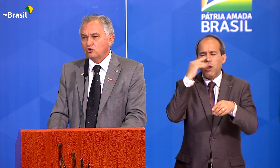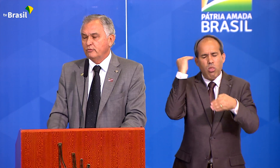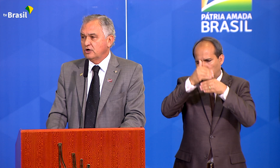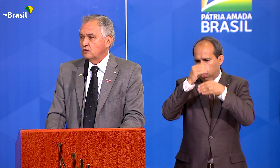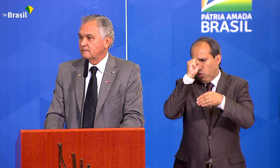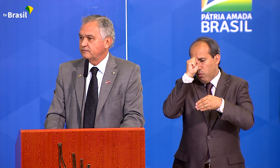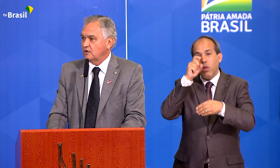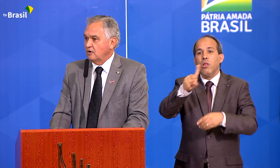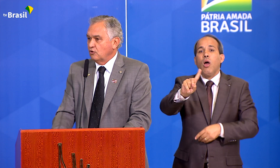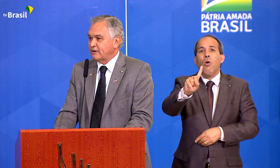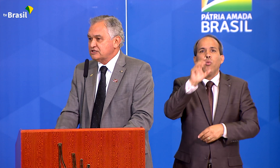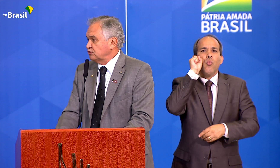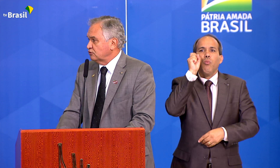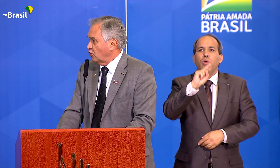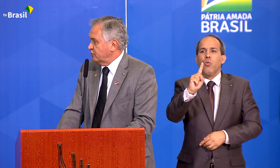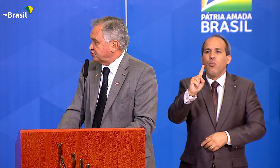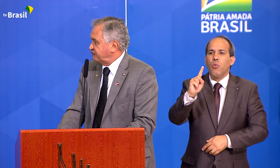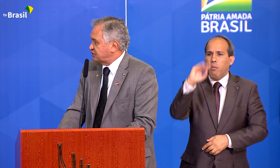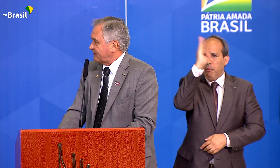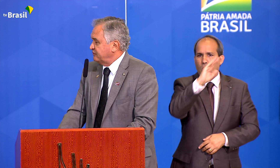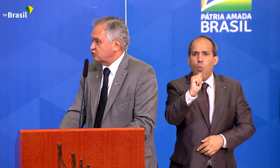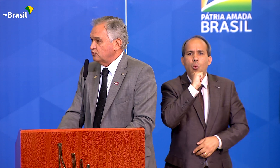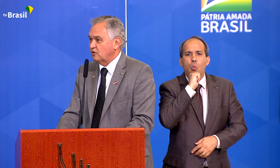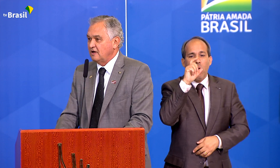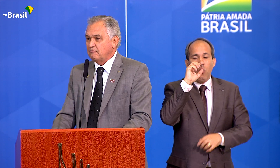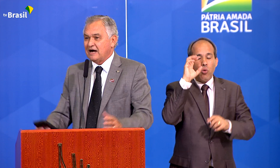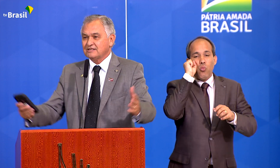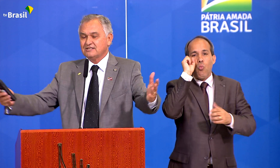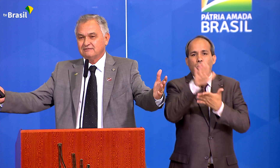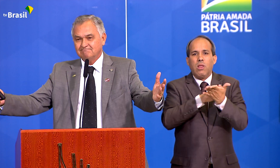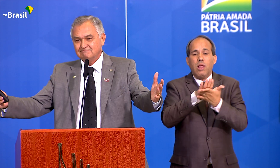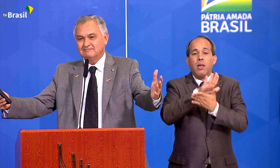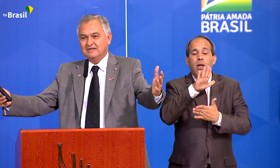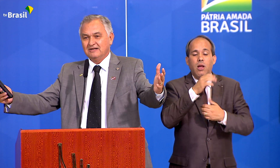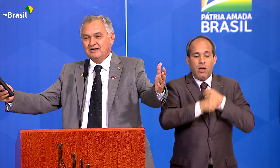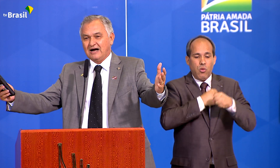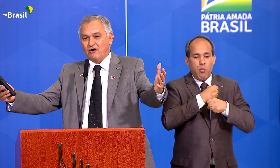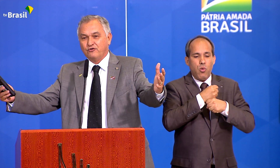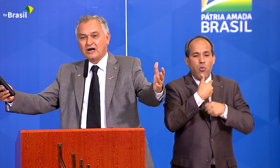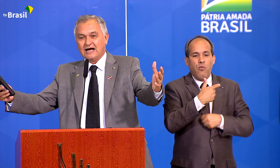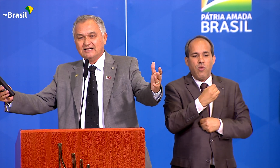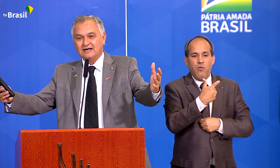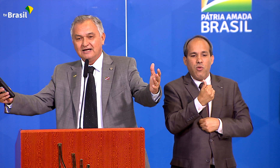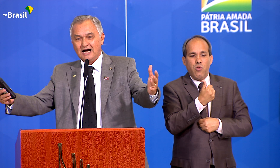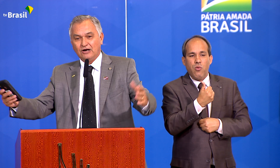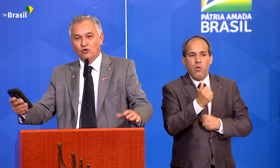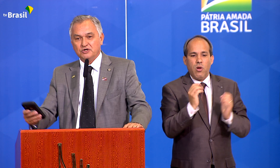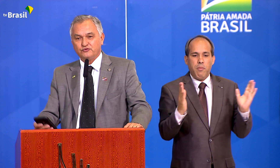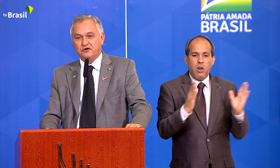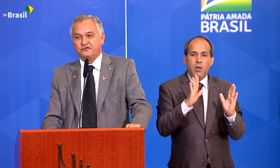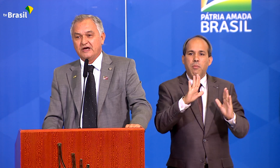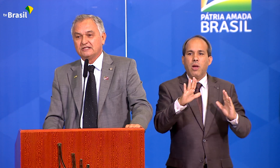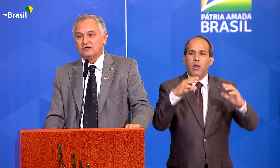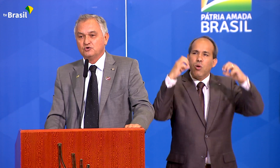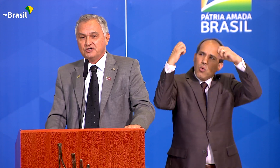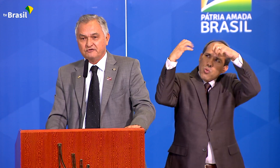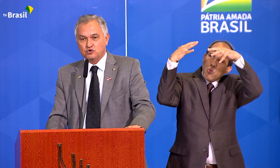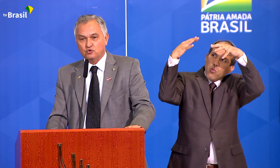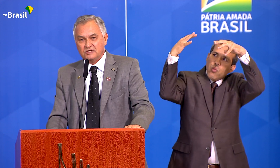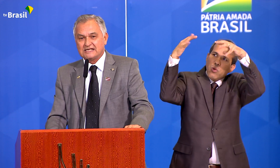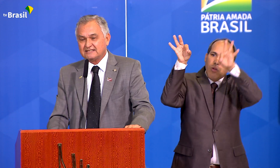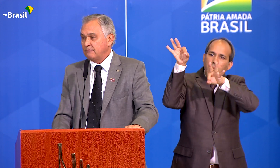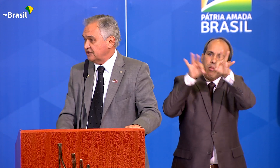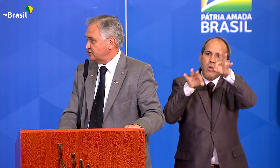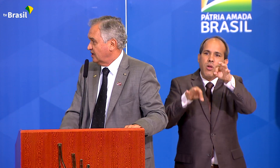não dormiu o Brasil não dormiu de 20 para 21 mas Alvorada a luz foi feita